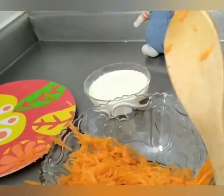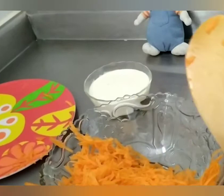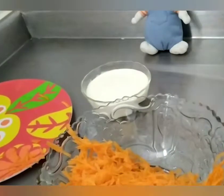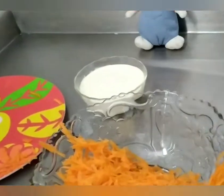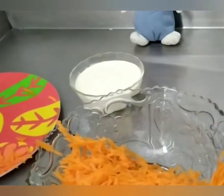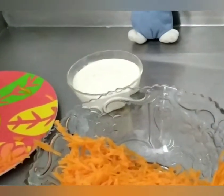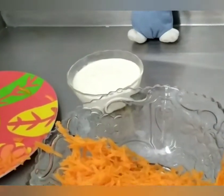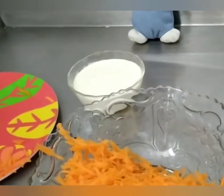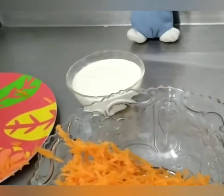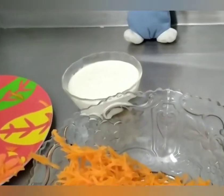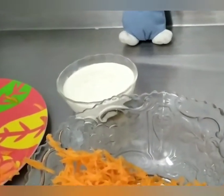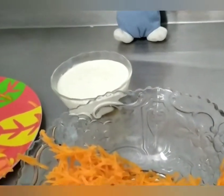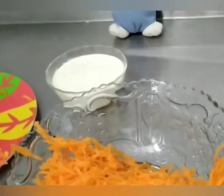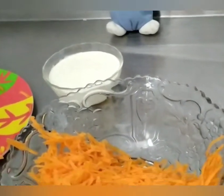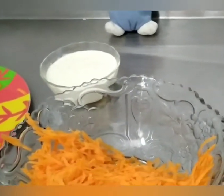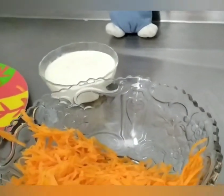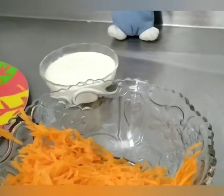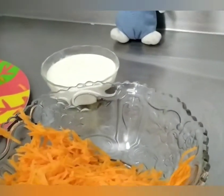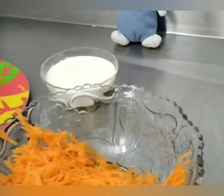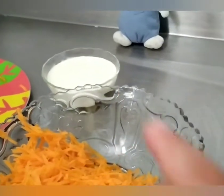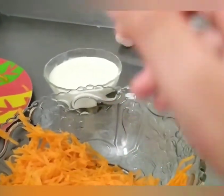Ahora añadimos la crema de leche,